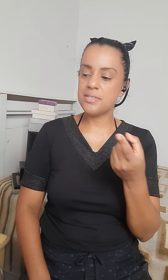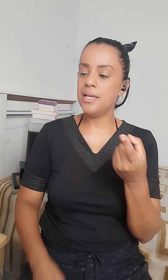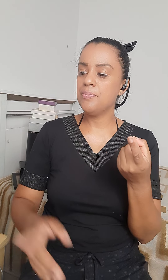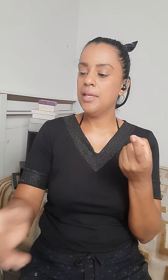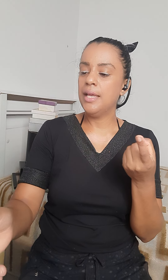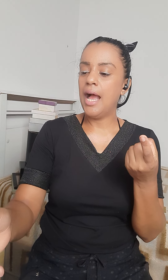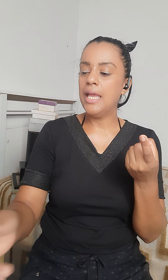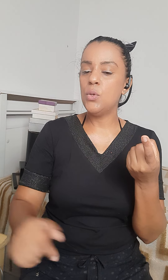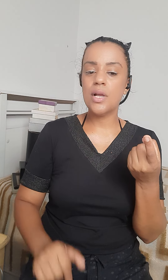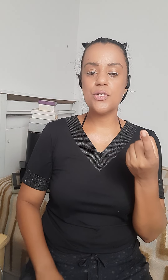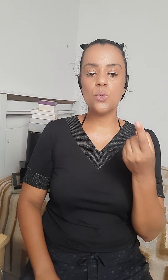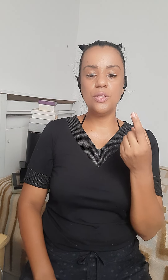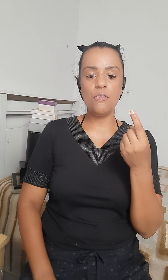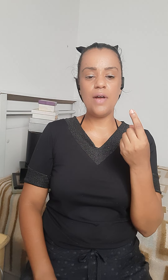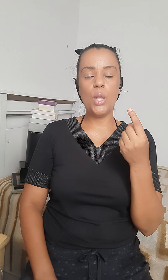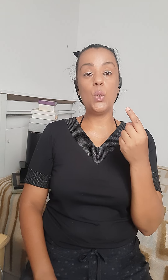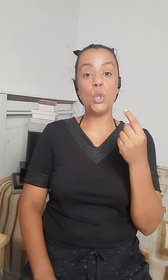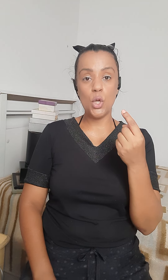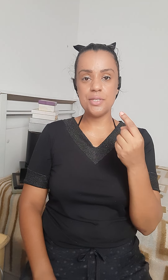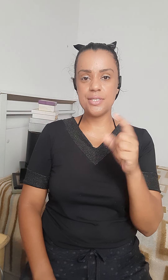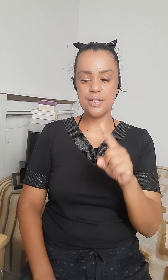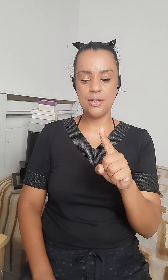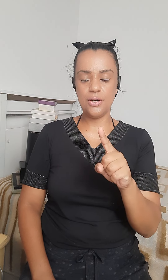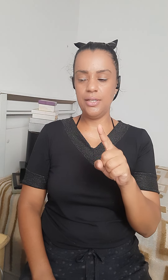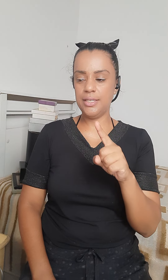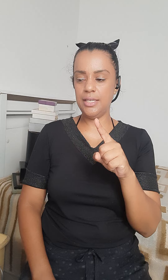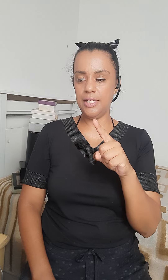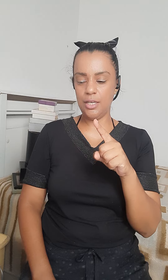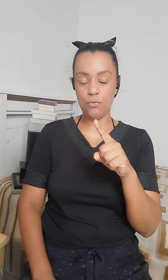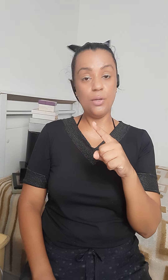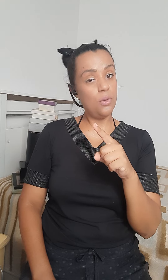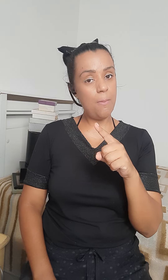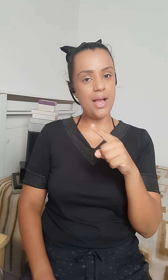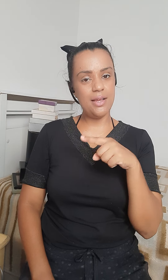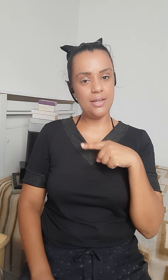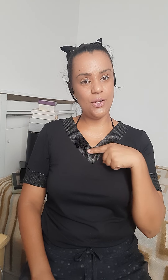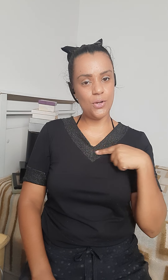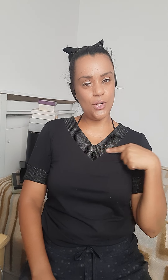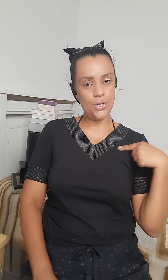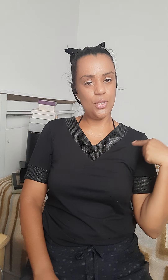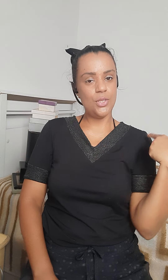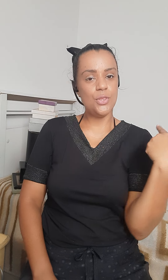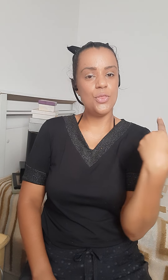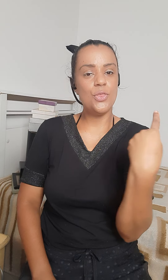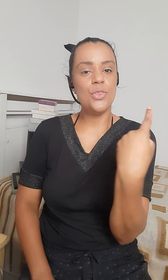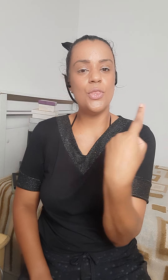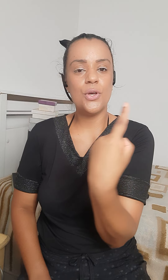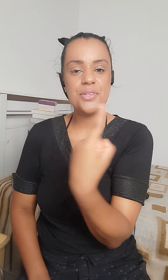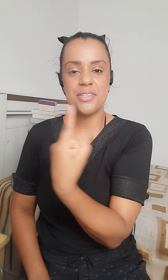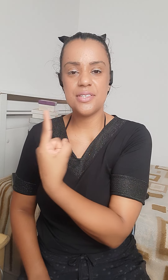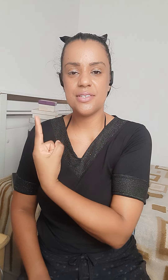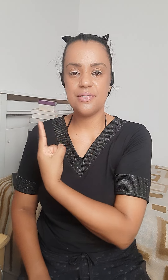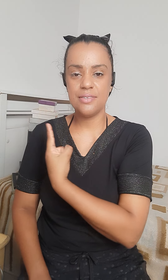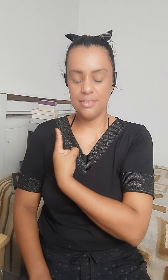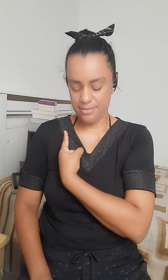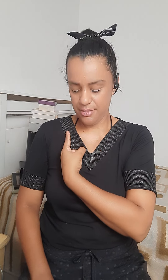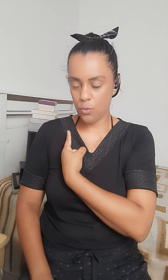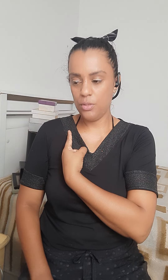né? Aí, no caso, quando eu falo nós, olha aqui, eu vou englobar, ó, nós. Quando eu